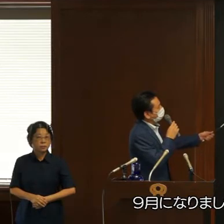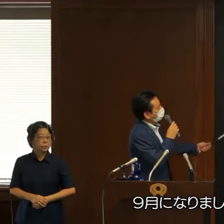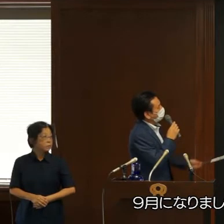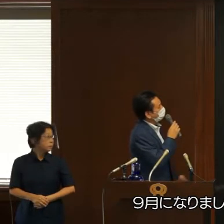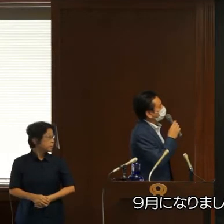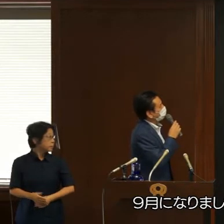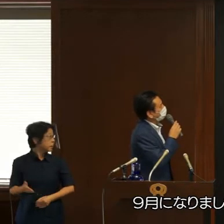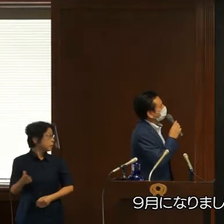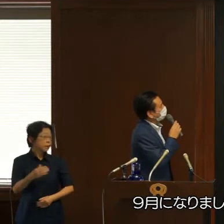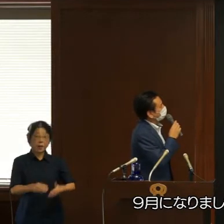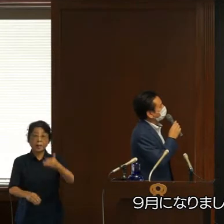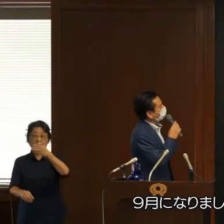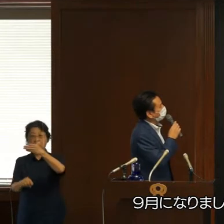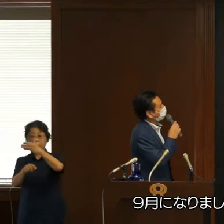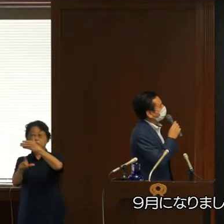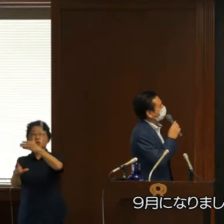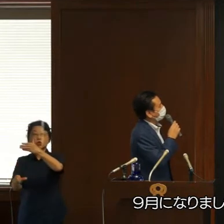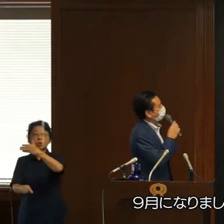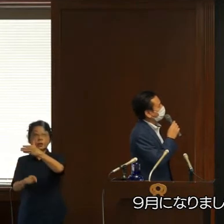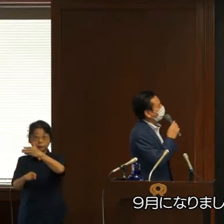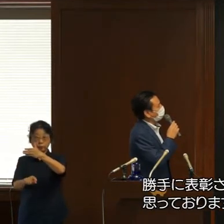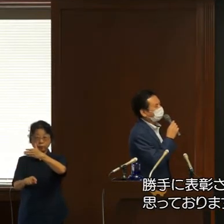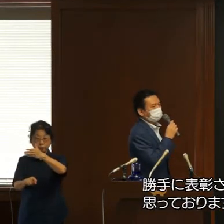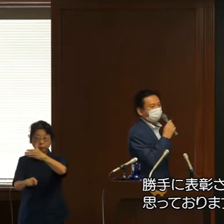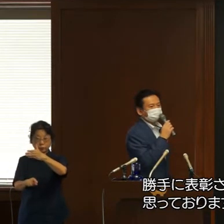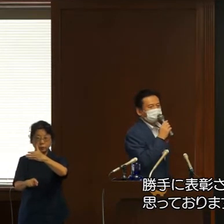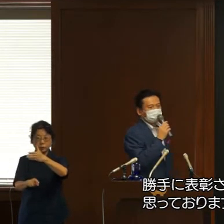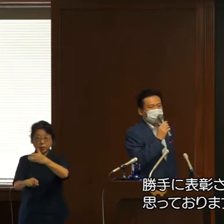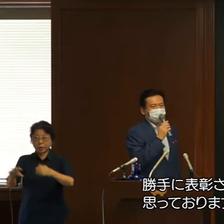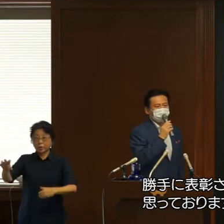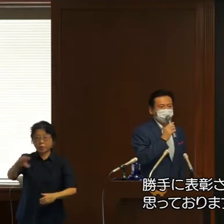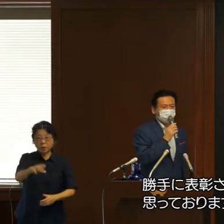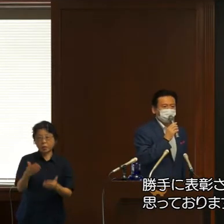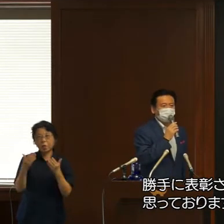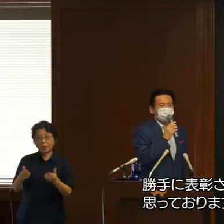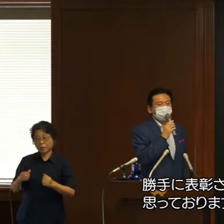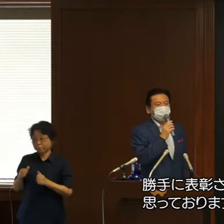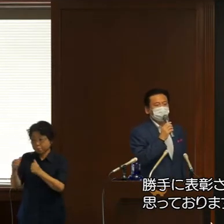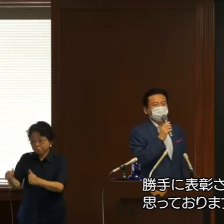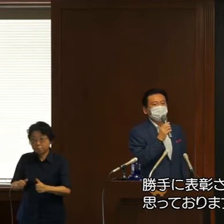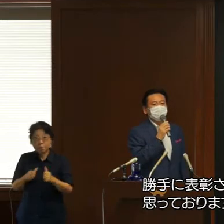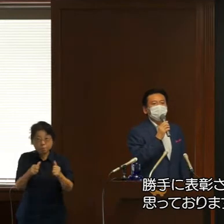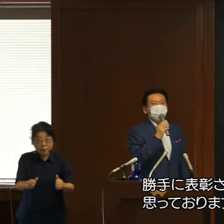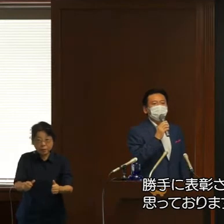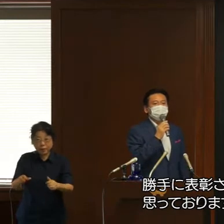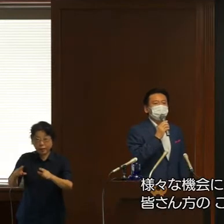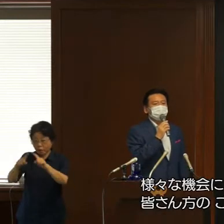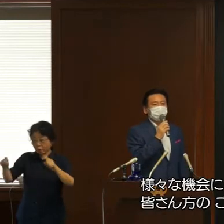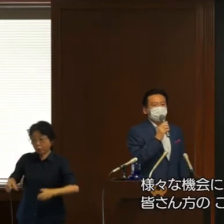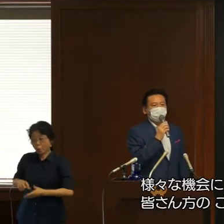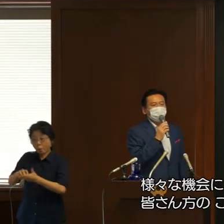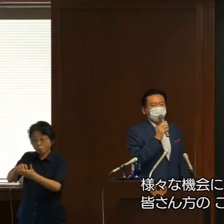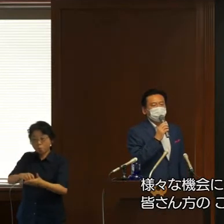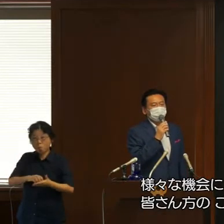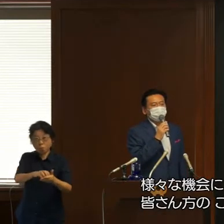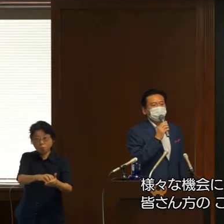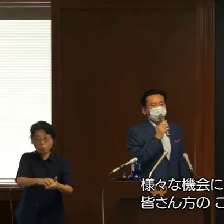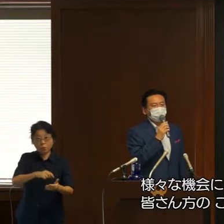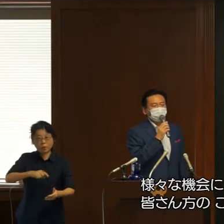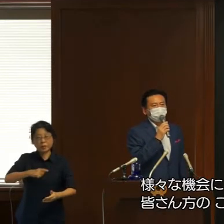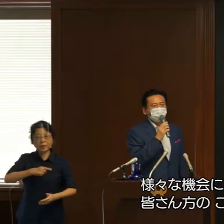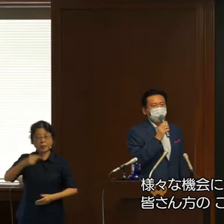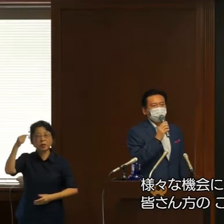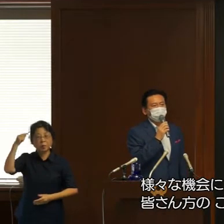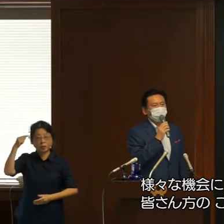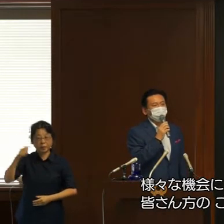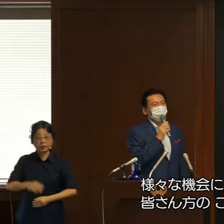9月になりましたら各学校へ訪問して、勝手に表彰させていただきたいと思っておりますけれども、さまざまな機会に皆さん方